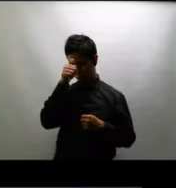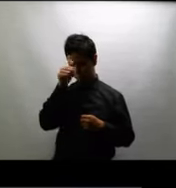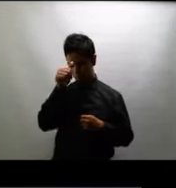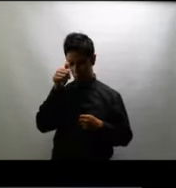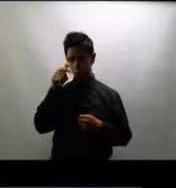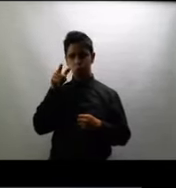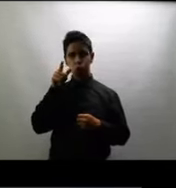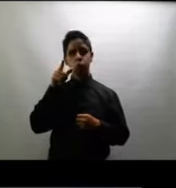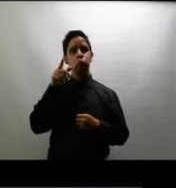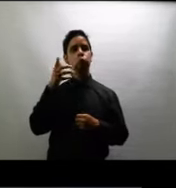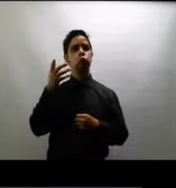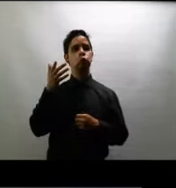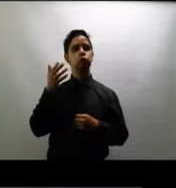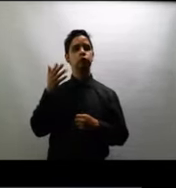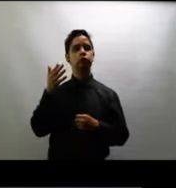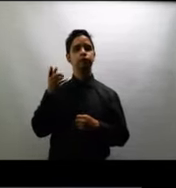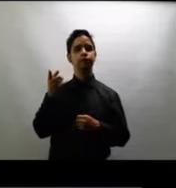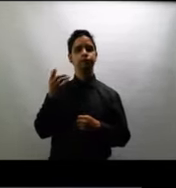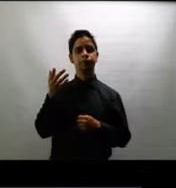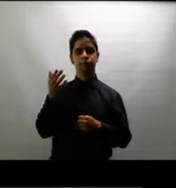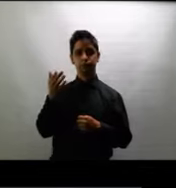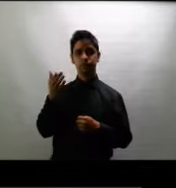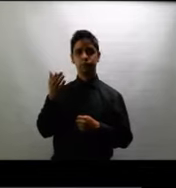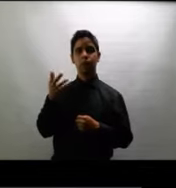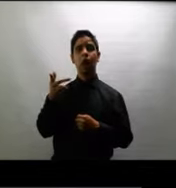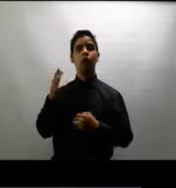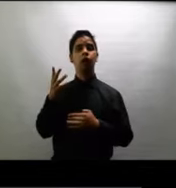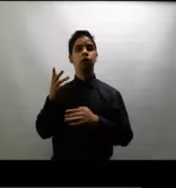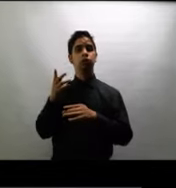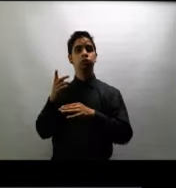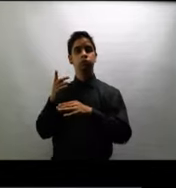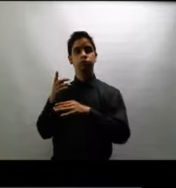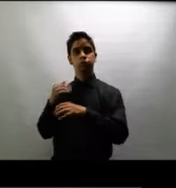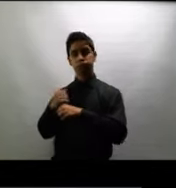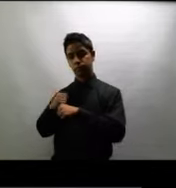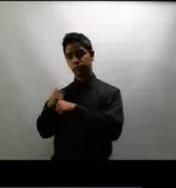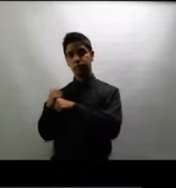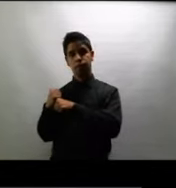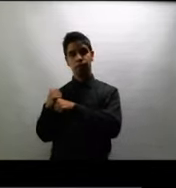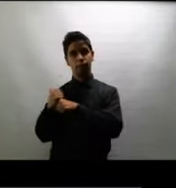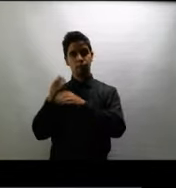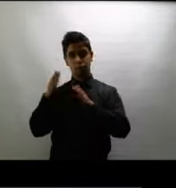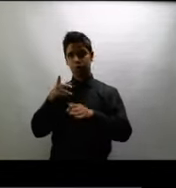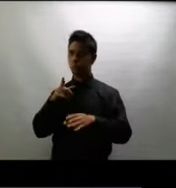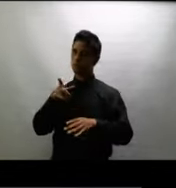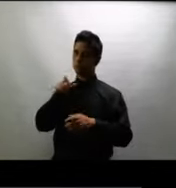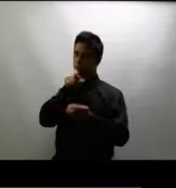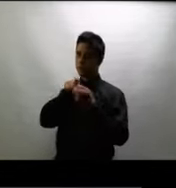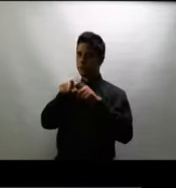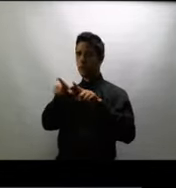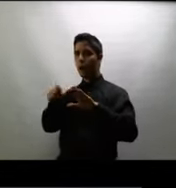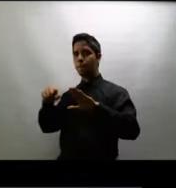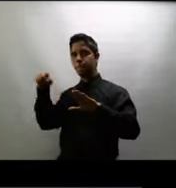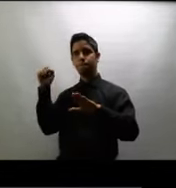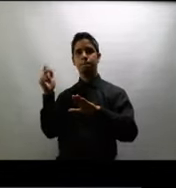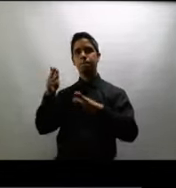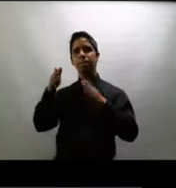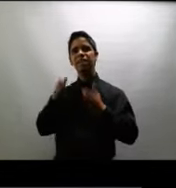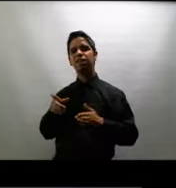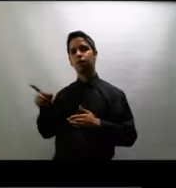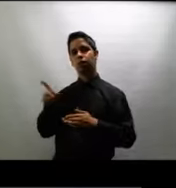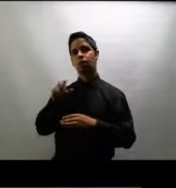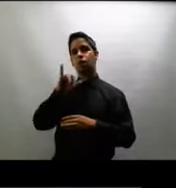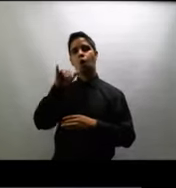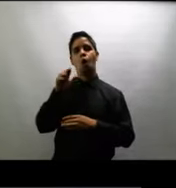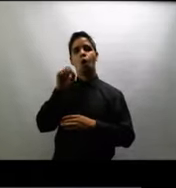ayer fue el lunes, al beisbolista. Ah, sí, al pitcher José Fernández. Sí. Y que fue,